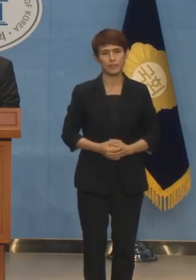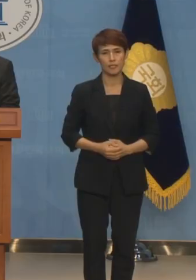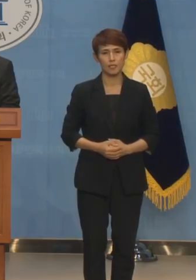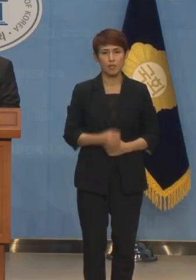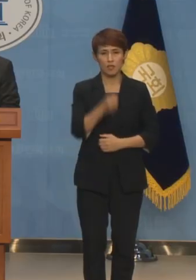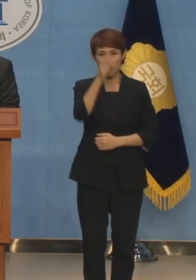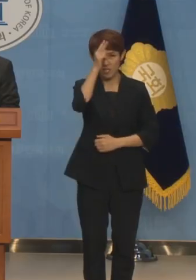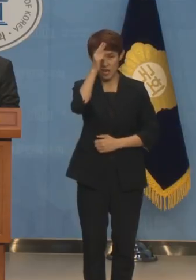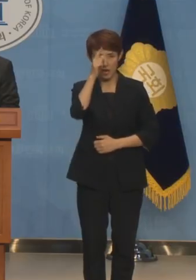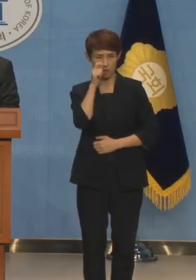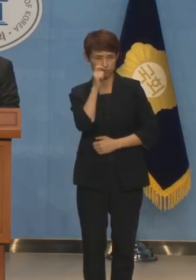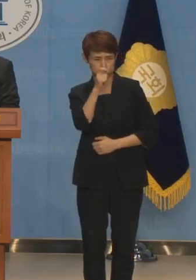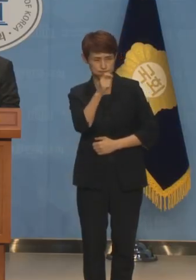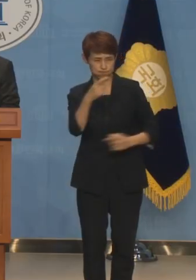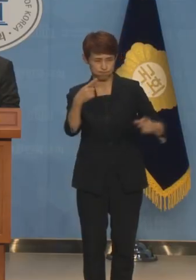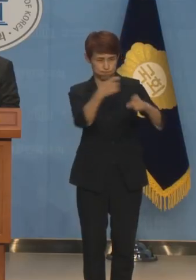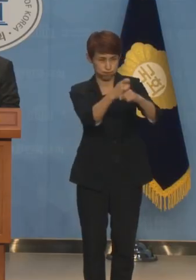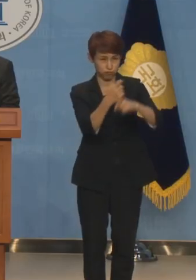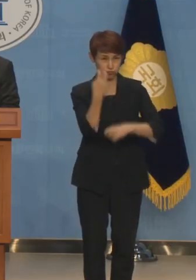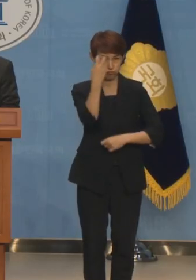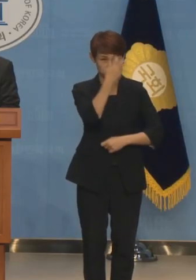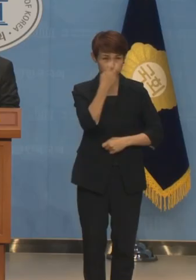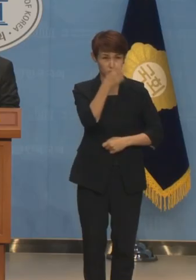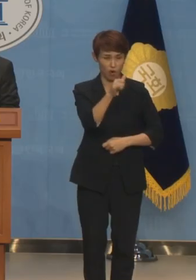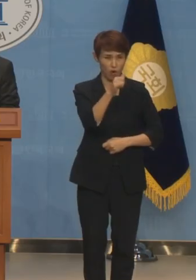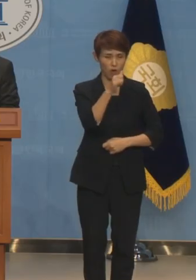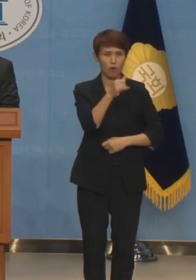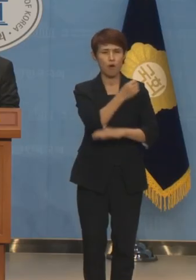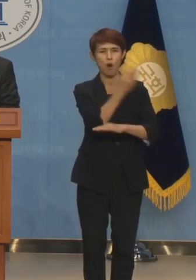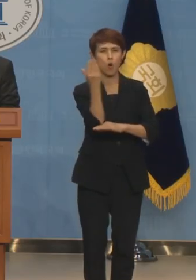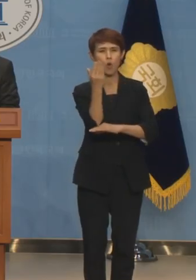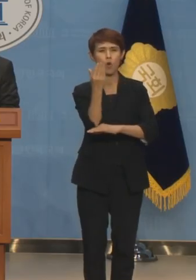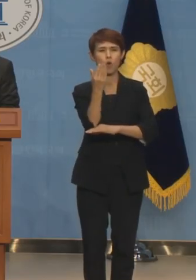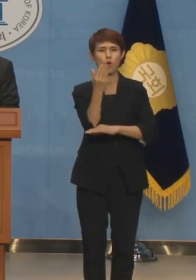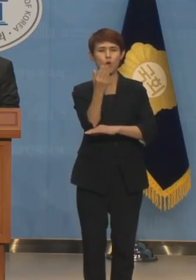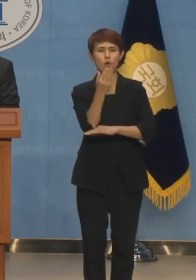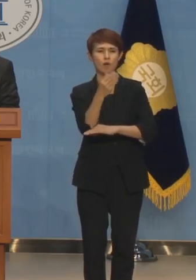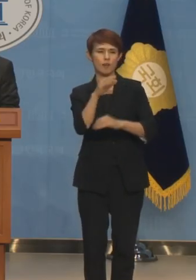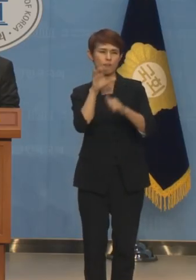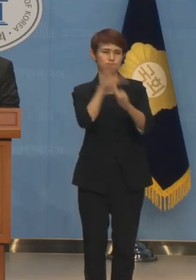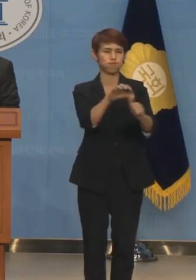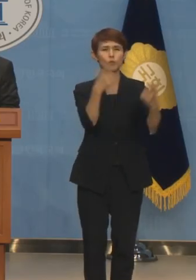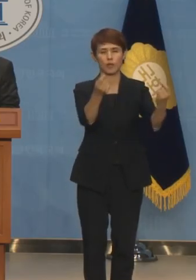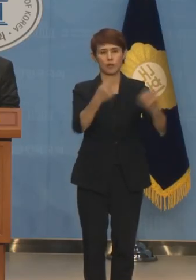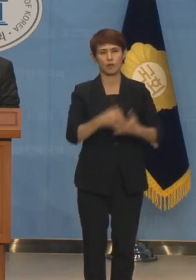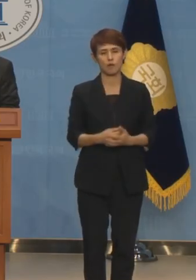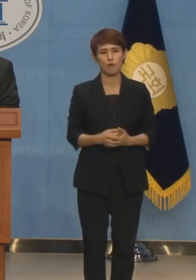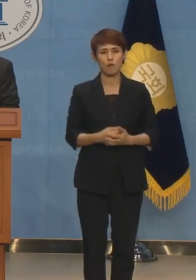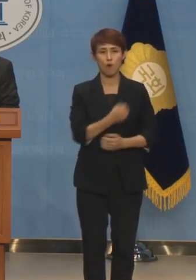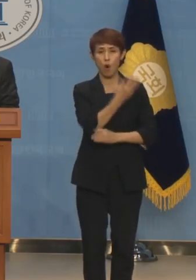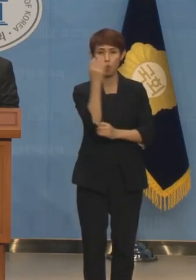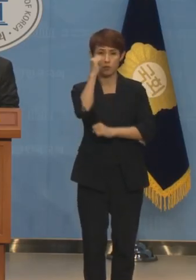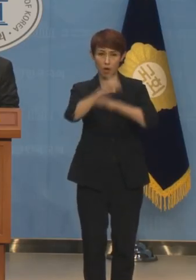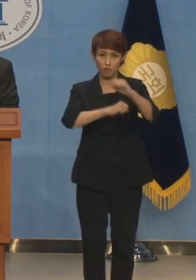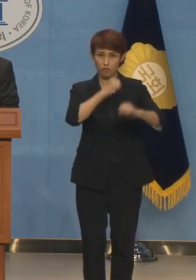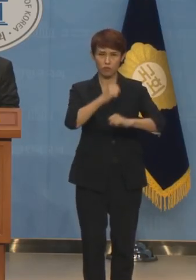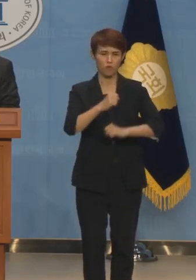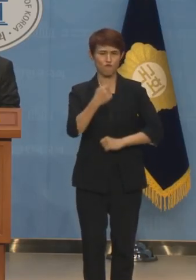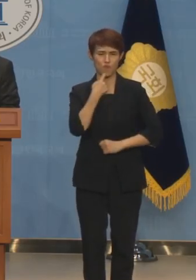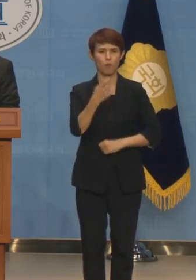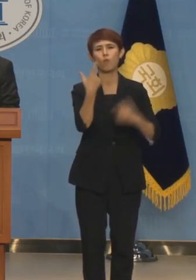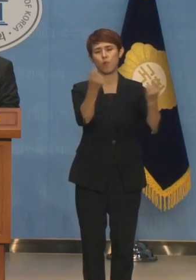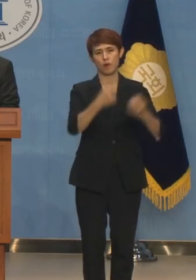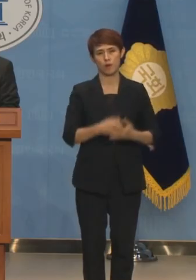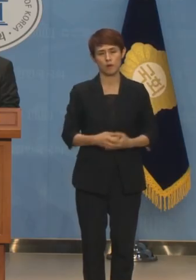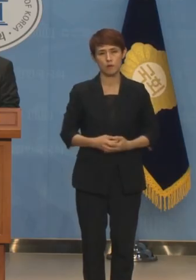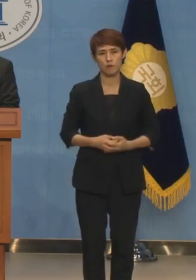경찰의 표적, 보복 수사는 명백한 언론 탄압이며 언론 자유에 대한 심대한 위협입니다.